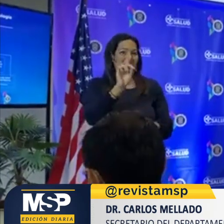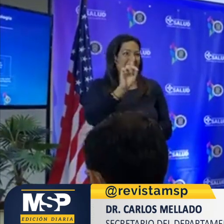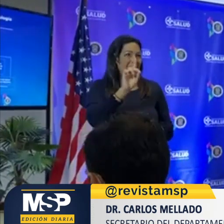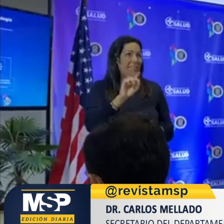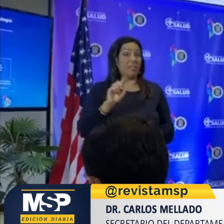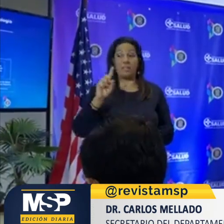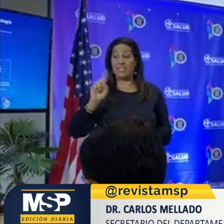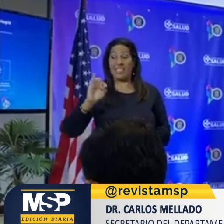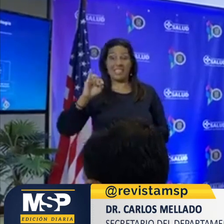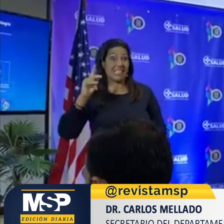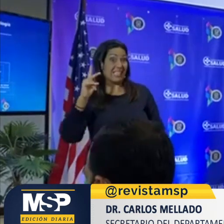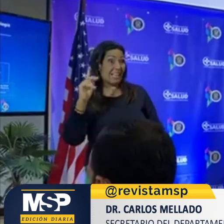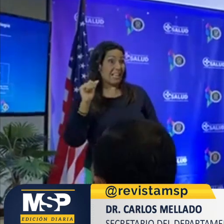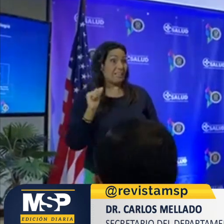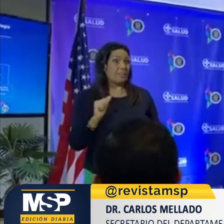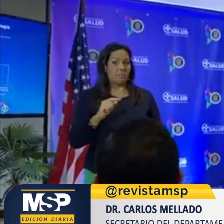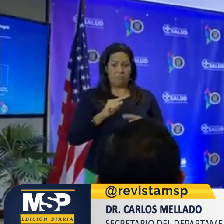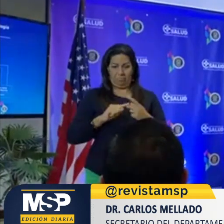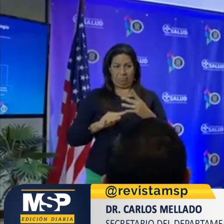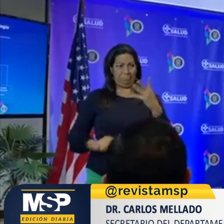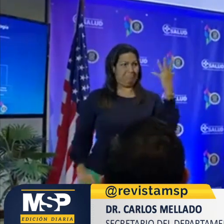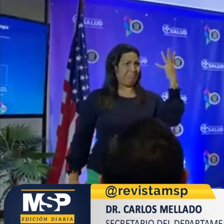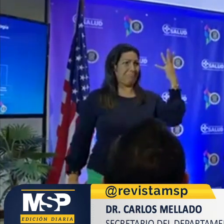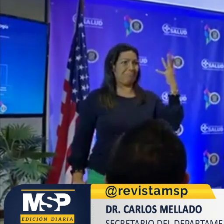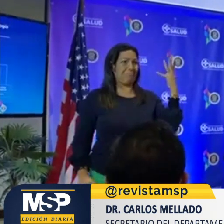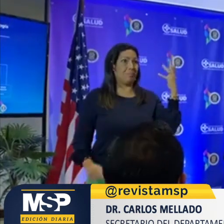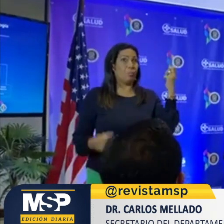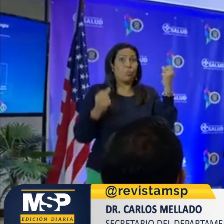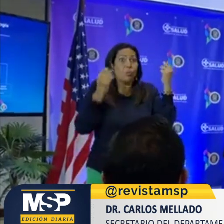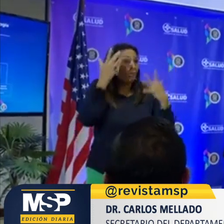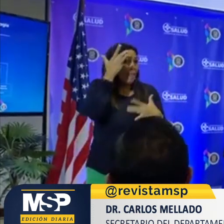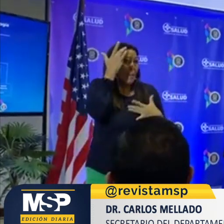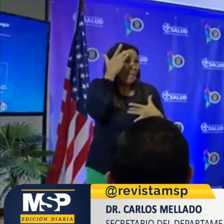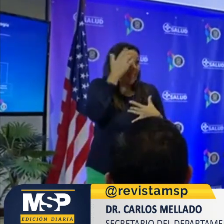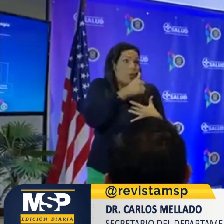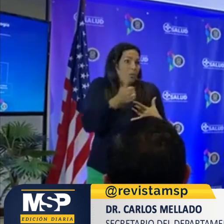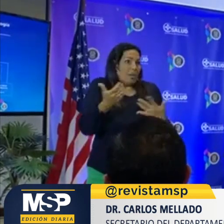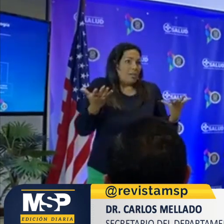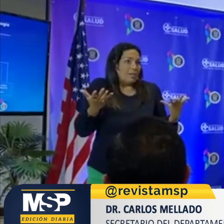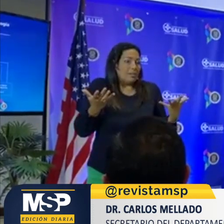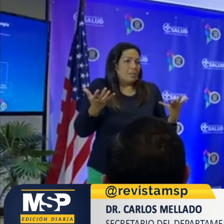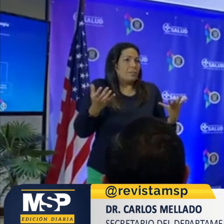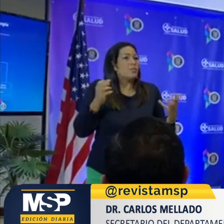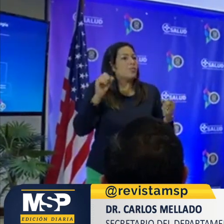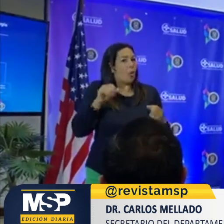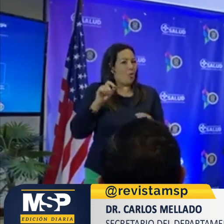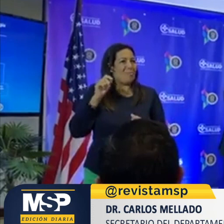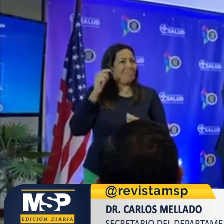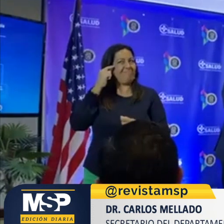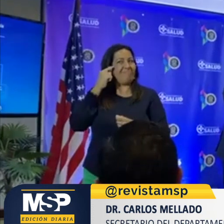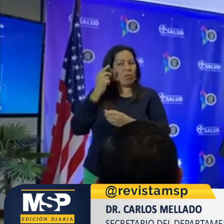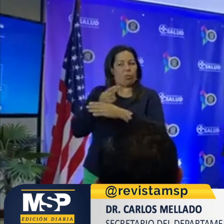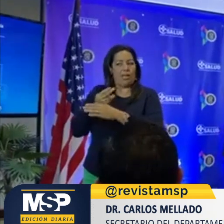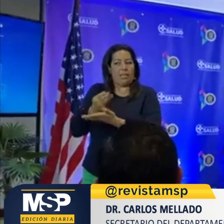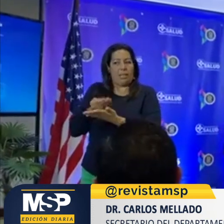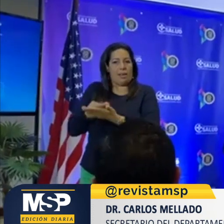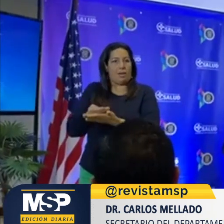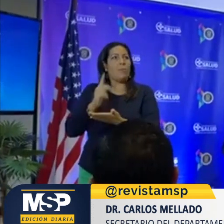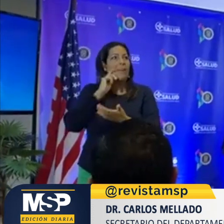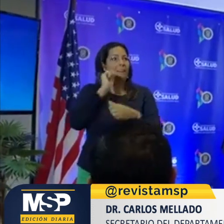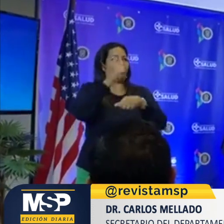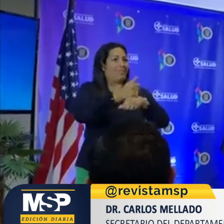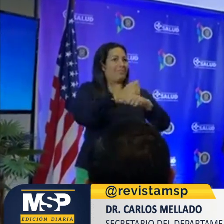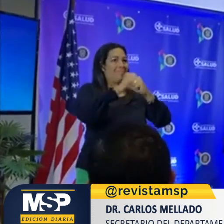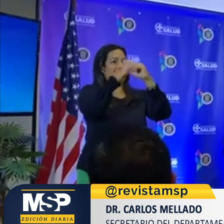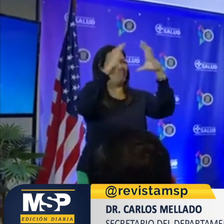chikungunya, exposiciones ambientales, entre otras. Y habiendo dicho eso, yo quiero dejar